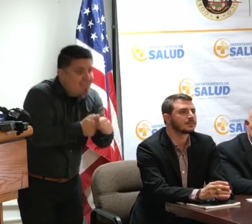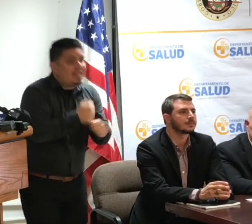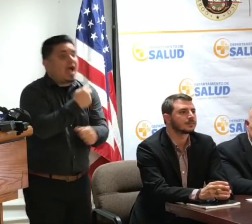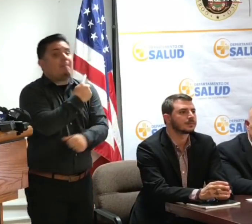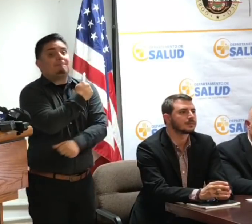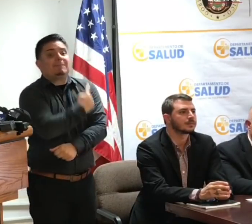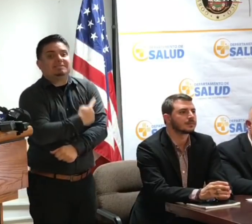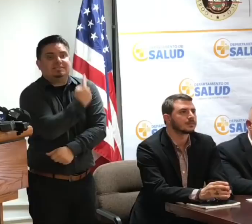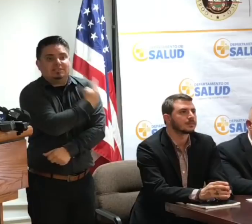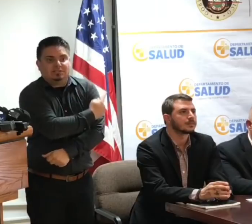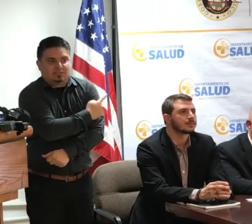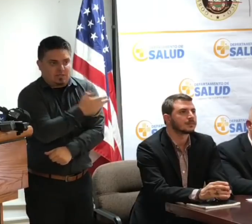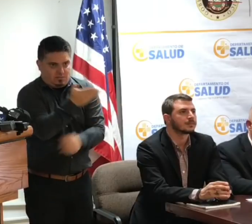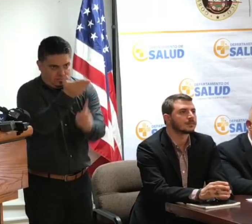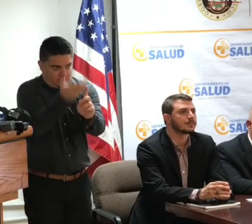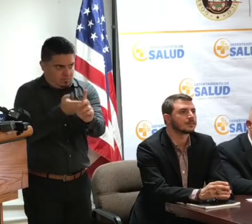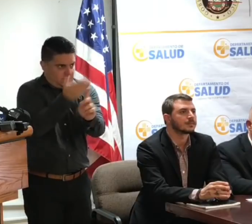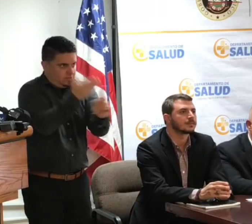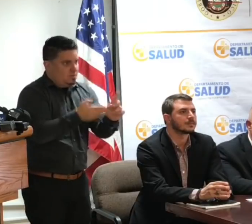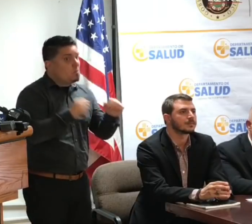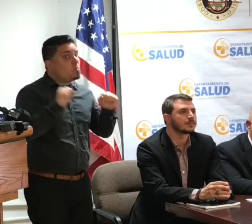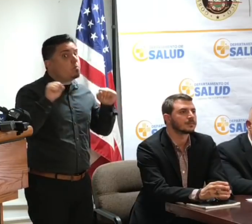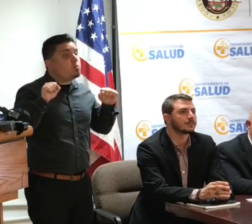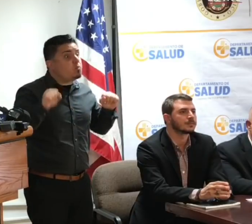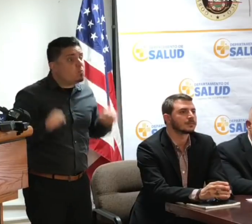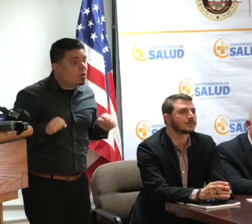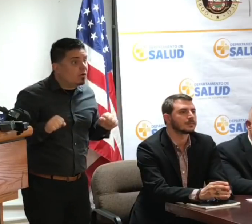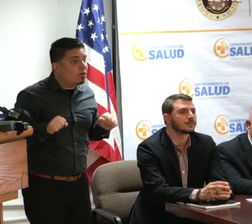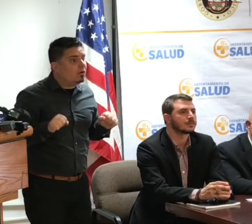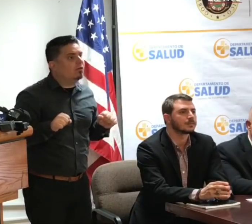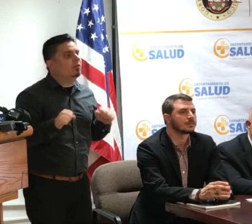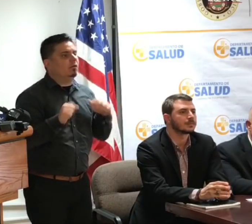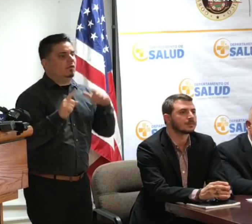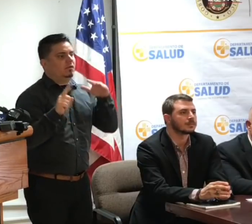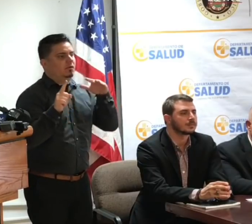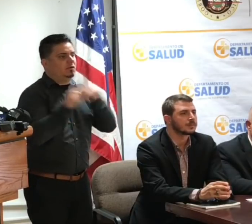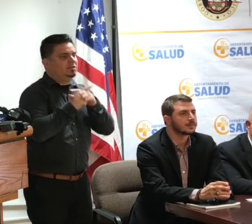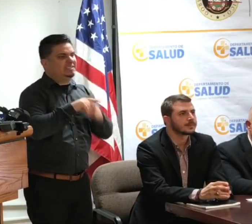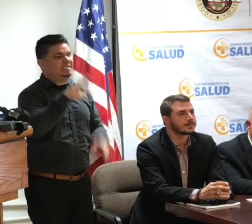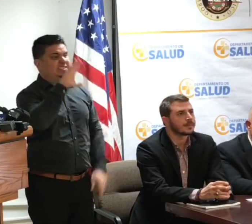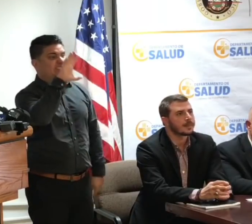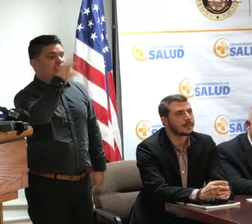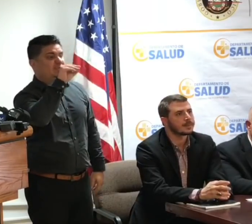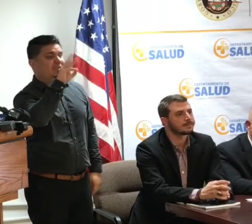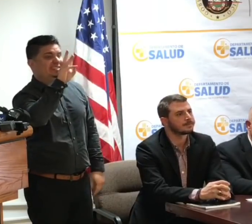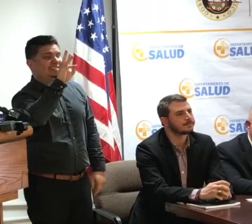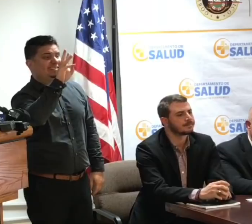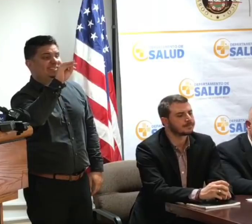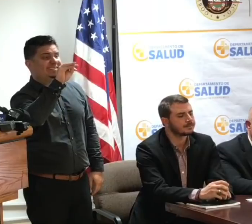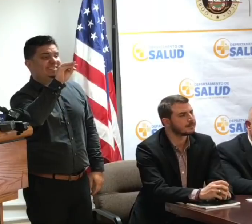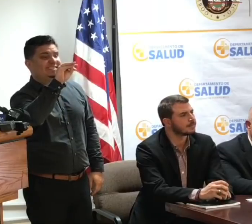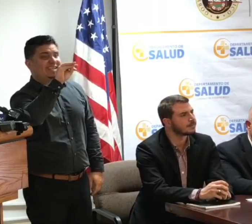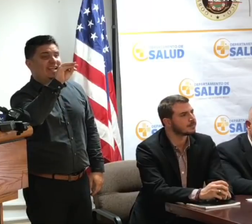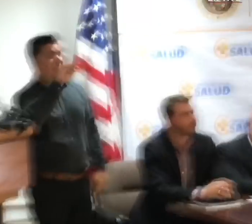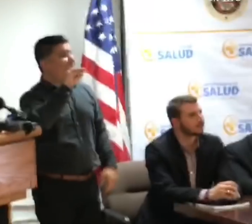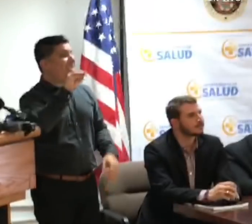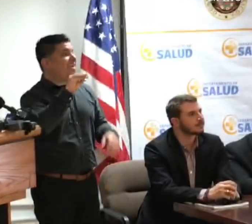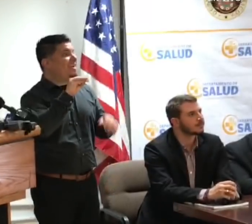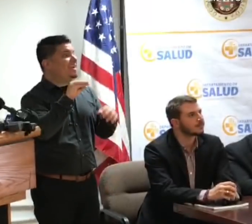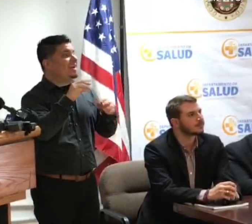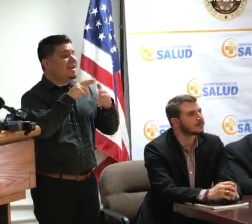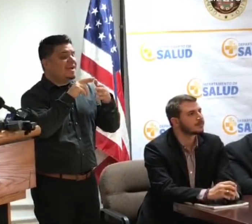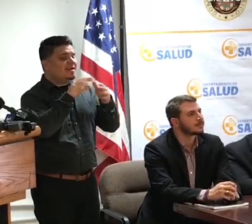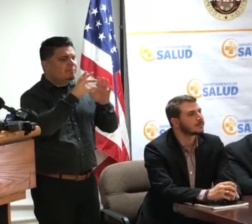cada paciente puede generar 50 o 60 muestras, lo que quiere decir que si hay un paciente que estuvo expuesto con los